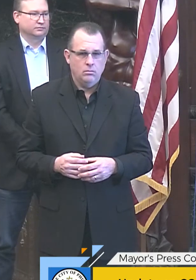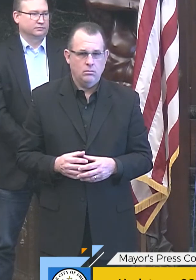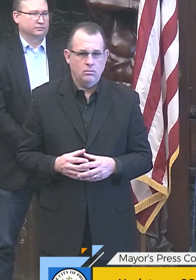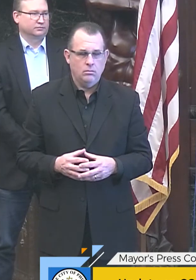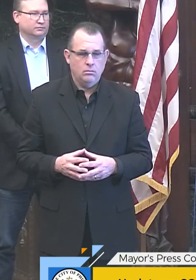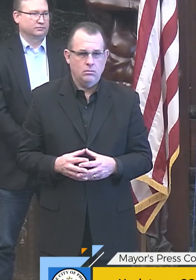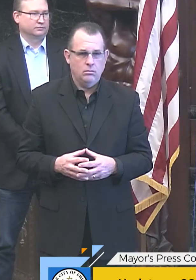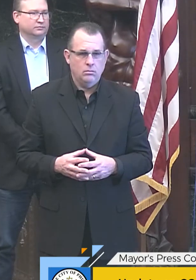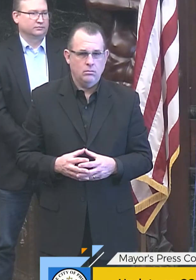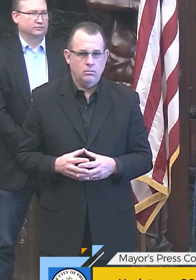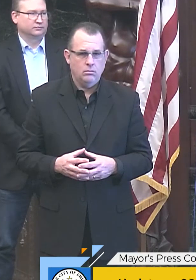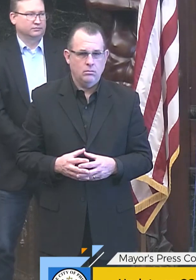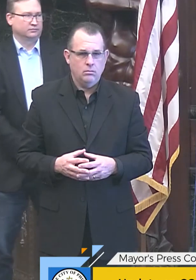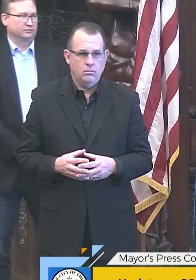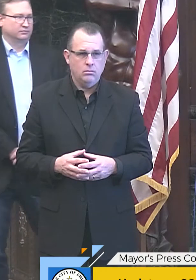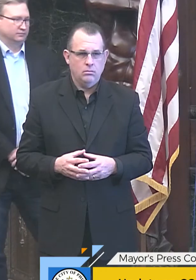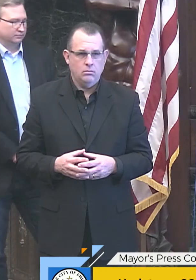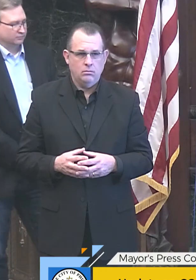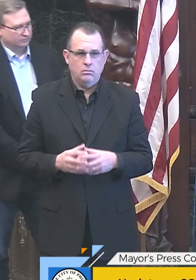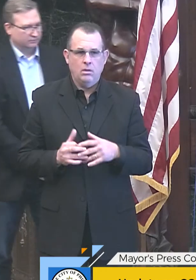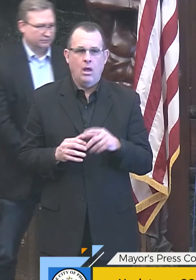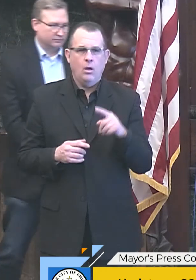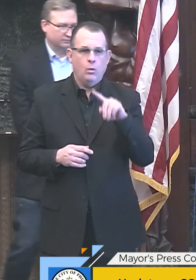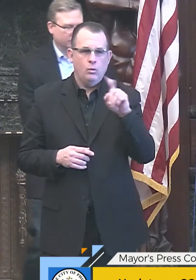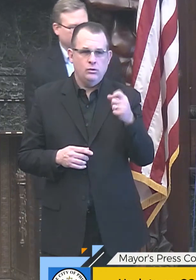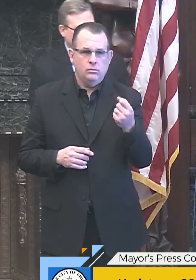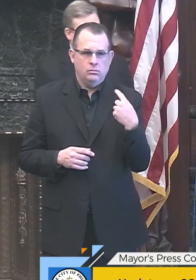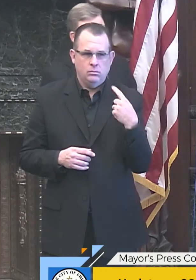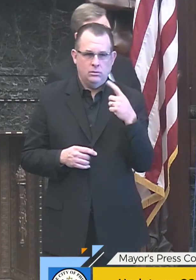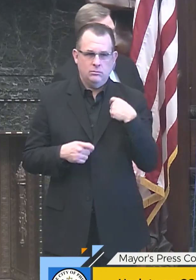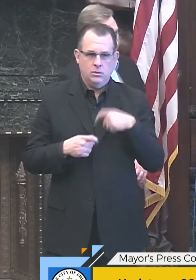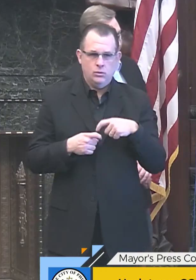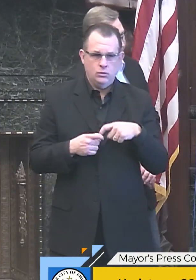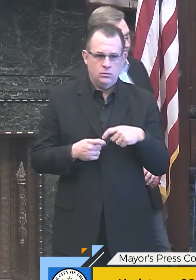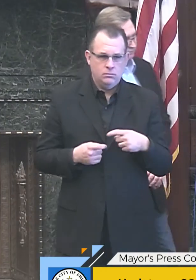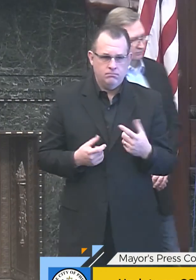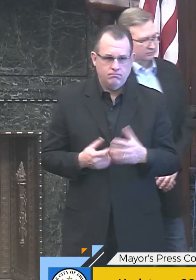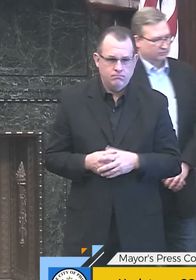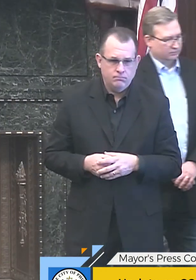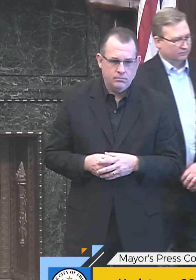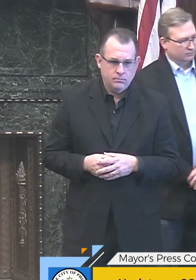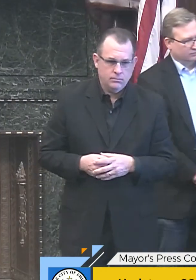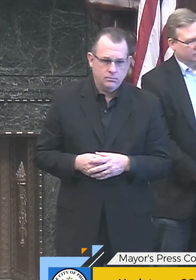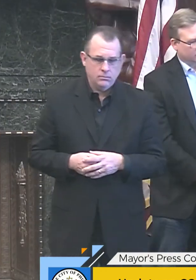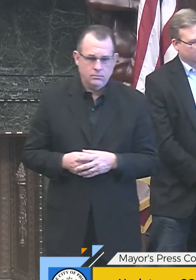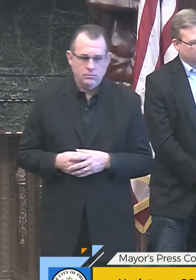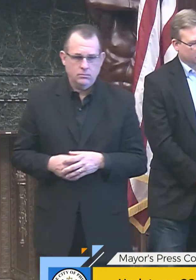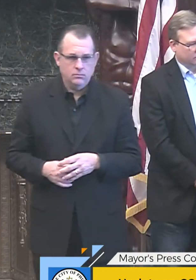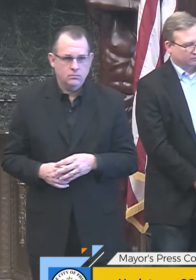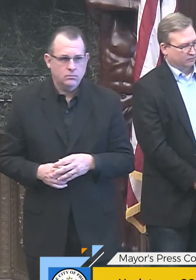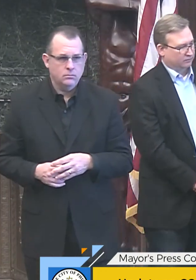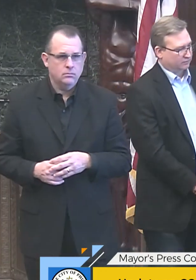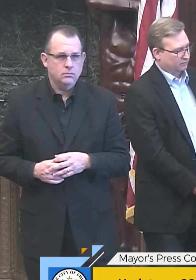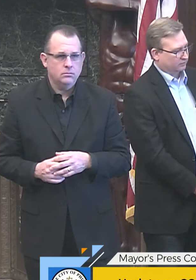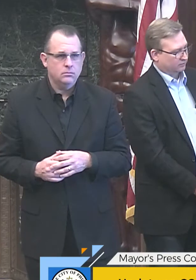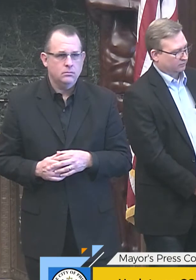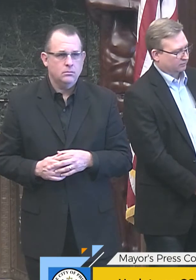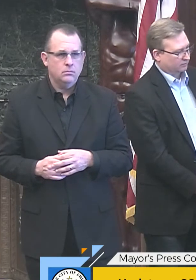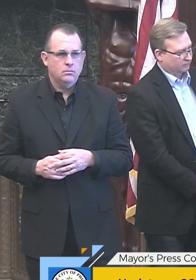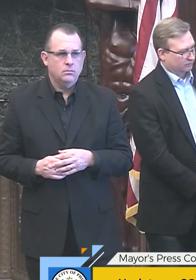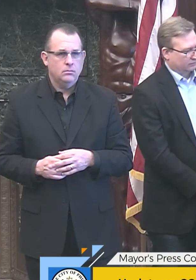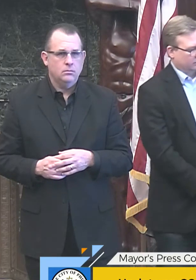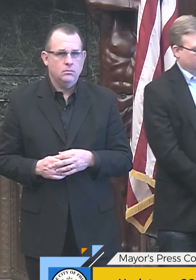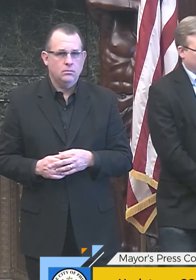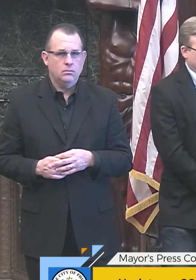policía para mitigar el distanciamiento social, especialmente en áreas como Kensington, donde las personas continúan